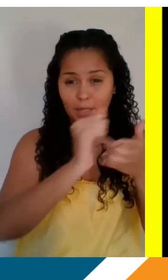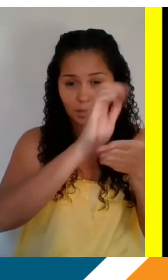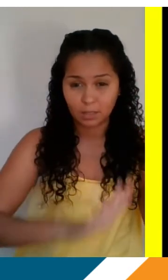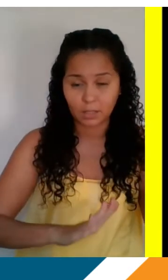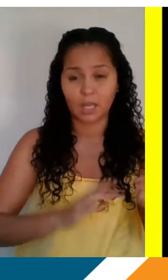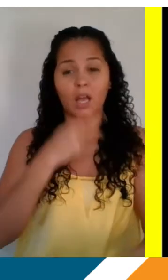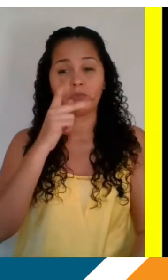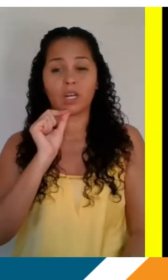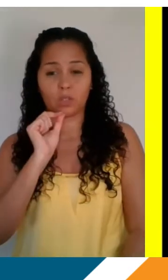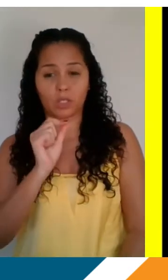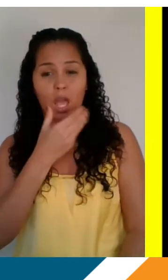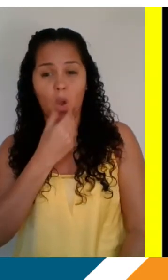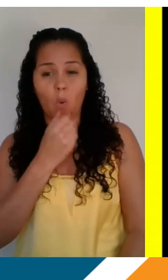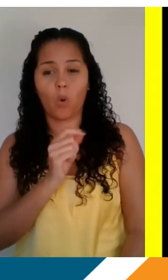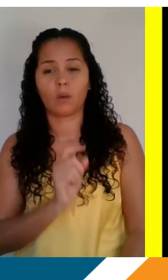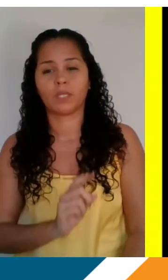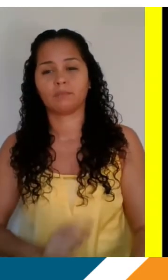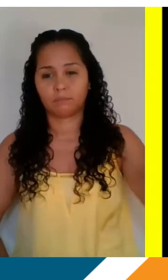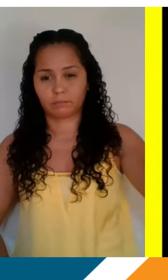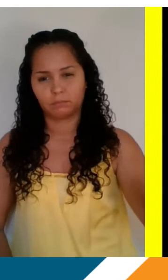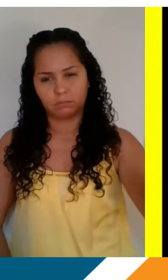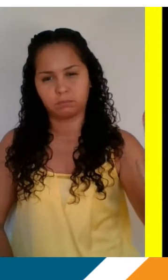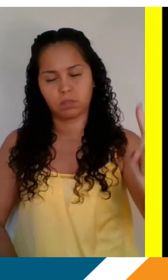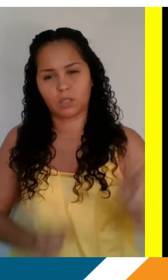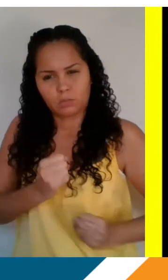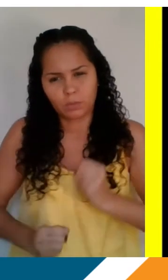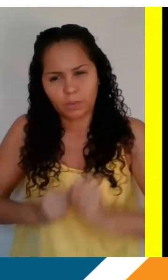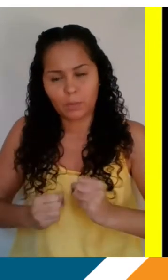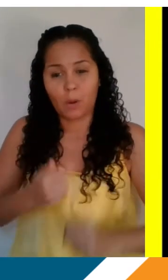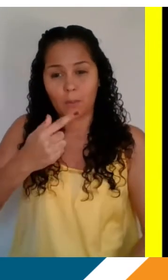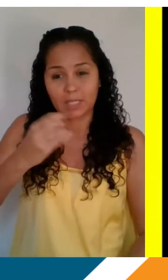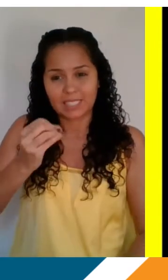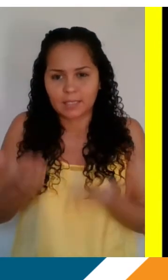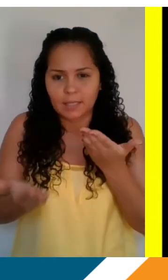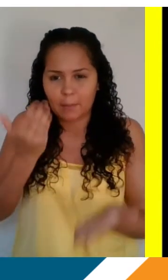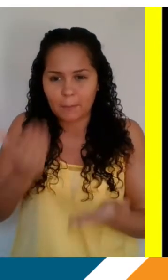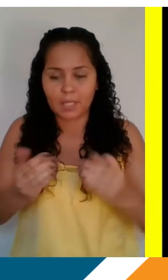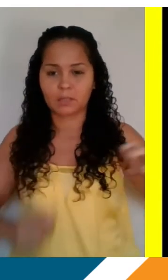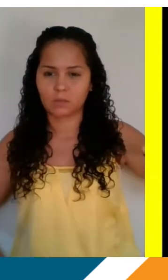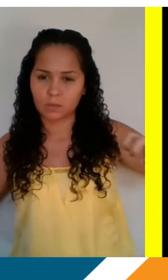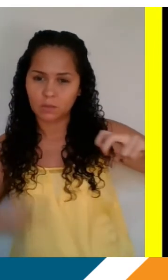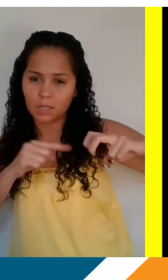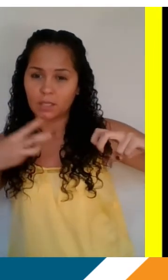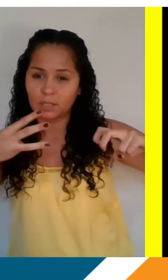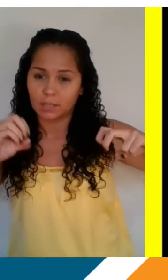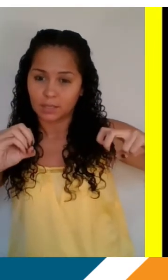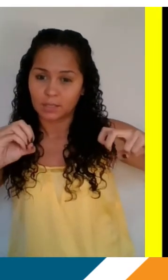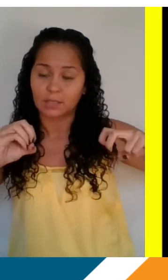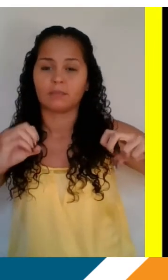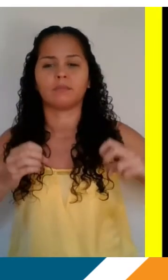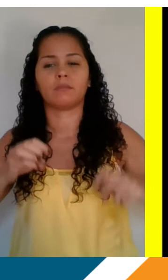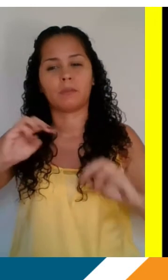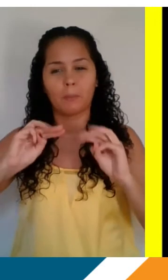de 70 kg corre ao encontro de um carrinho que tem 30 kg de massa para um observador fixo no